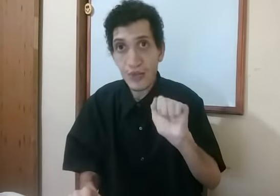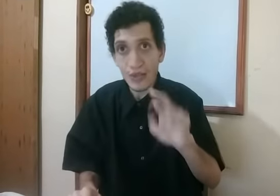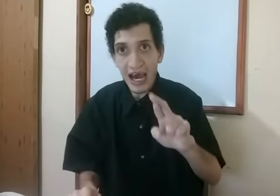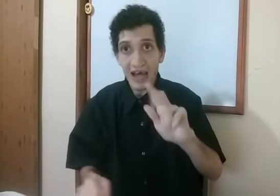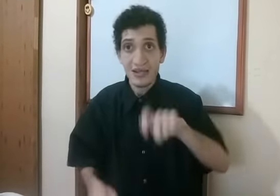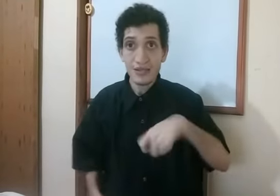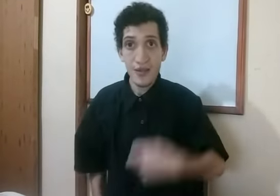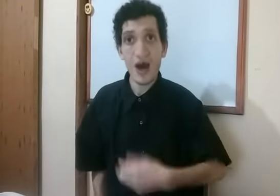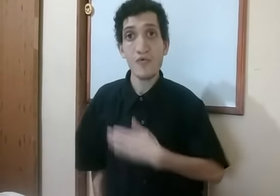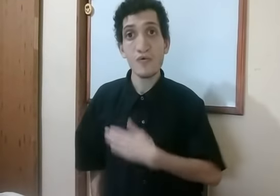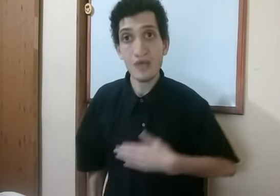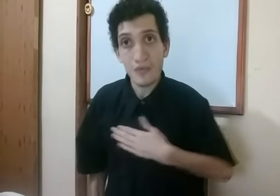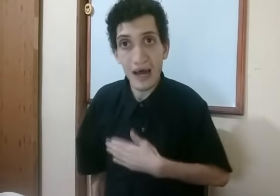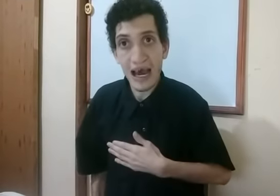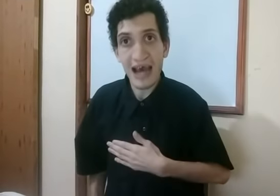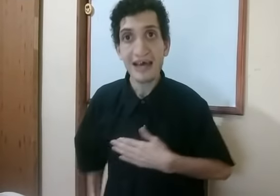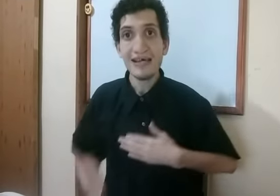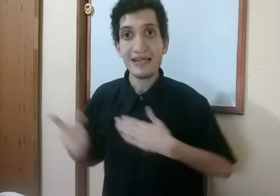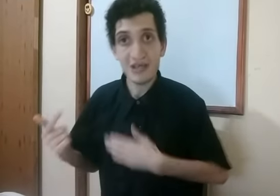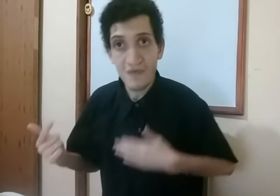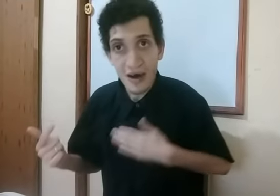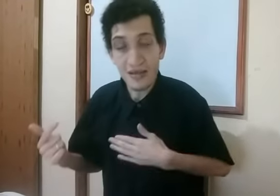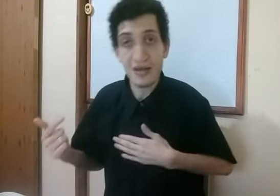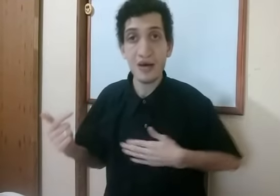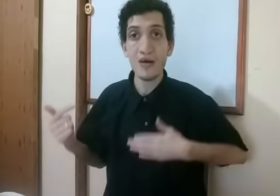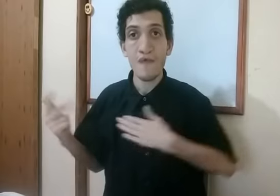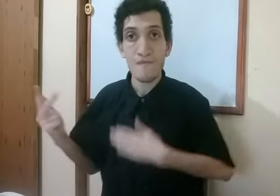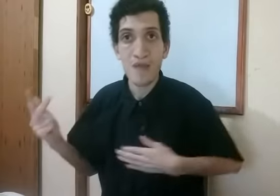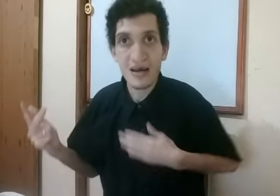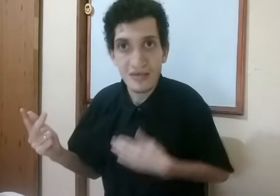Gostar, sinal, gostar, satisfação, prazer.